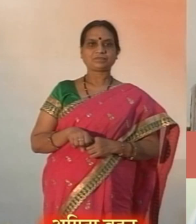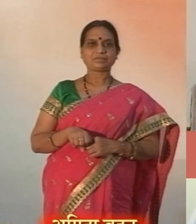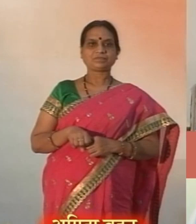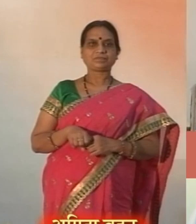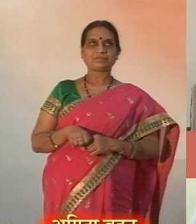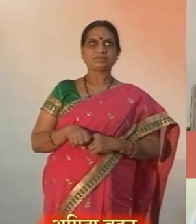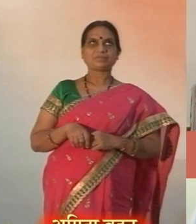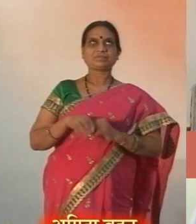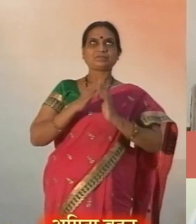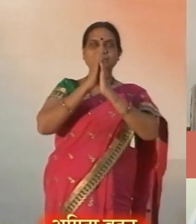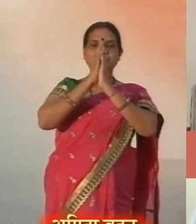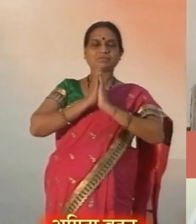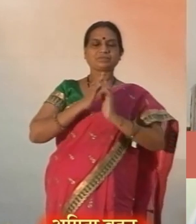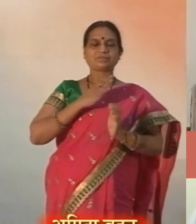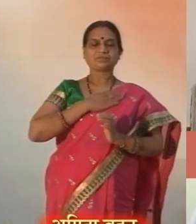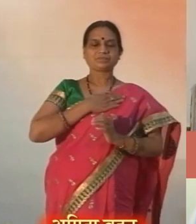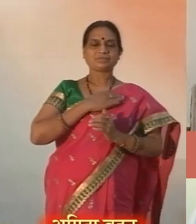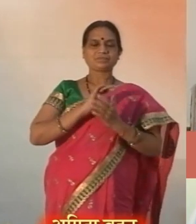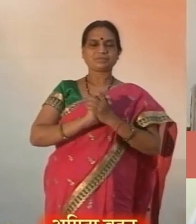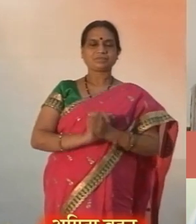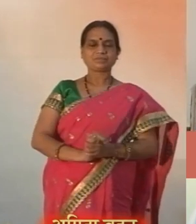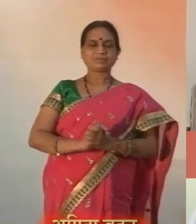भगवान मेरा दोस्त है,